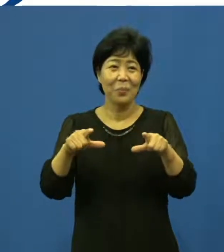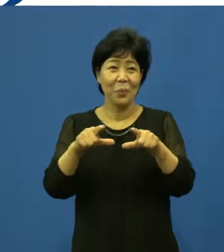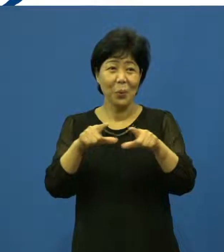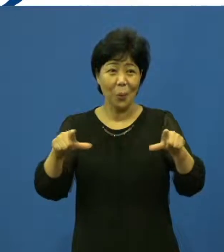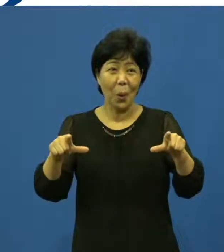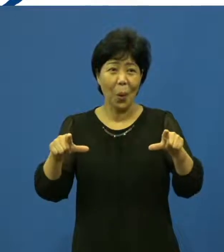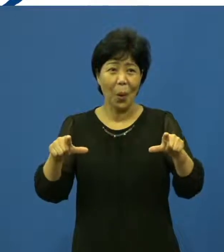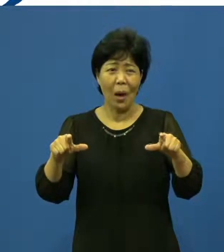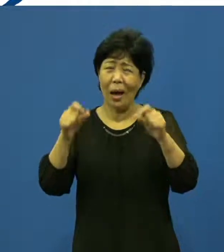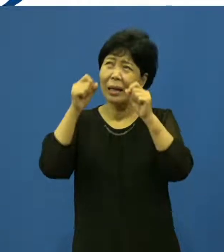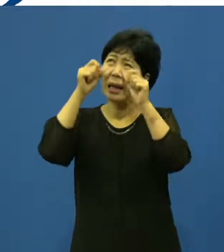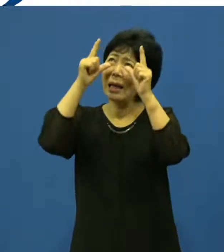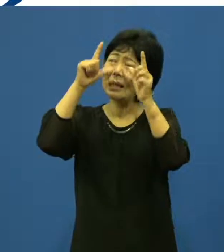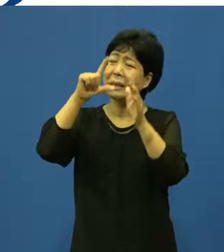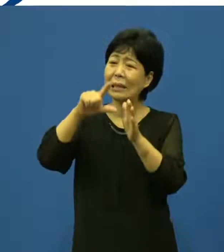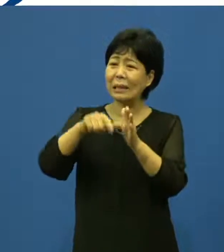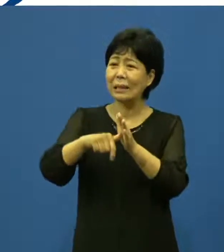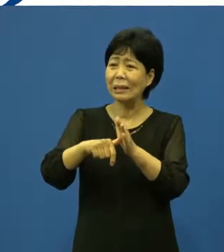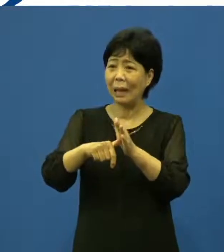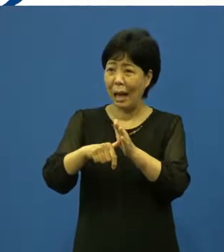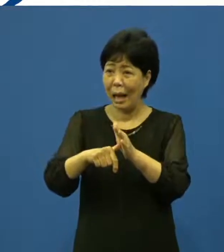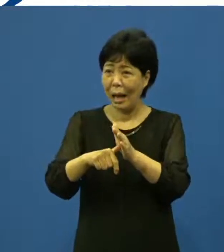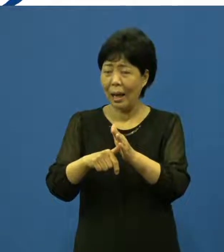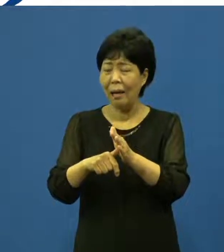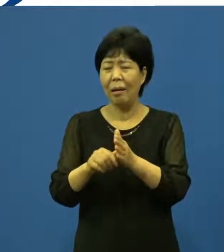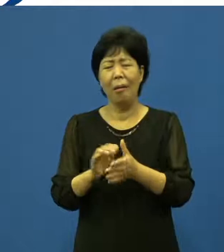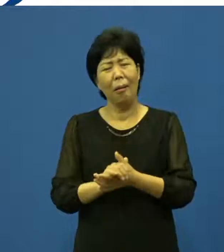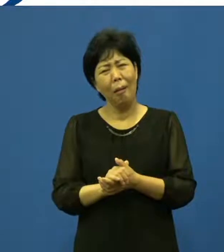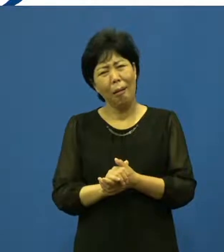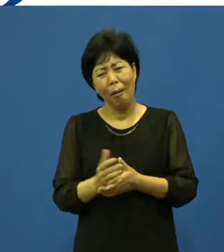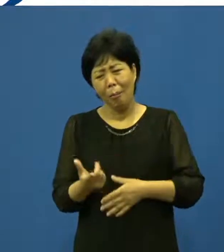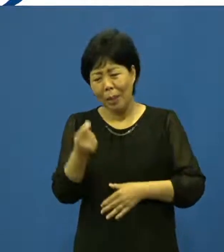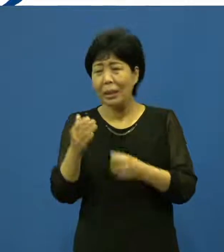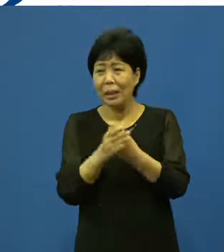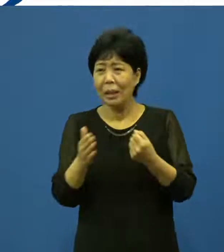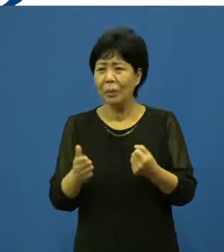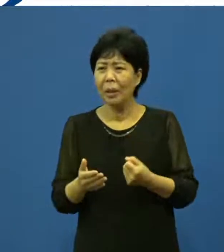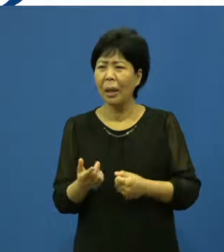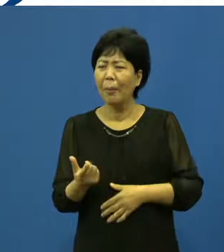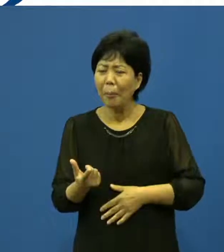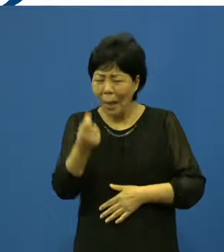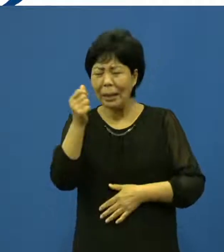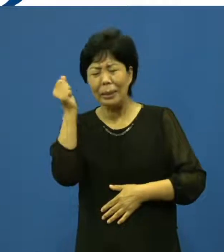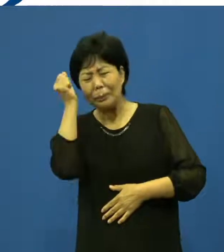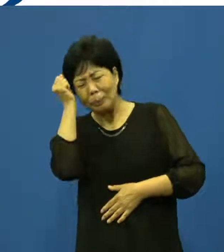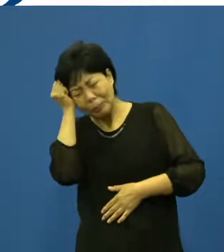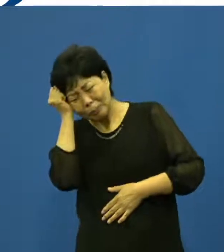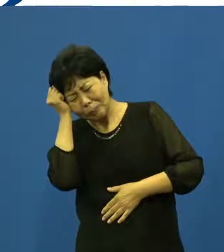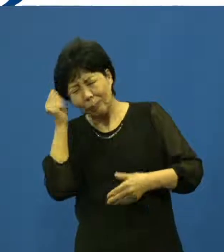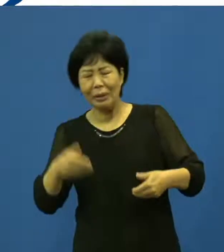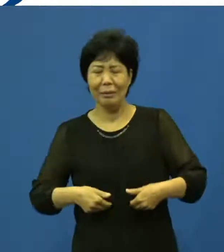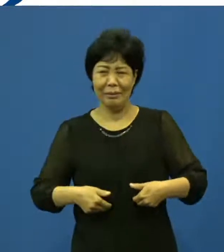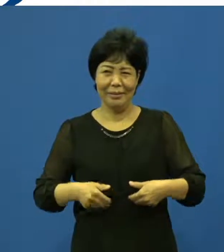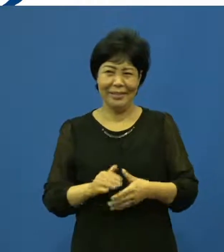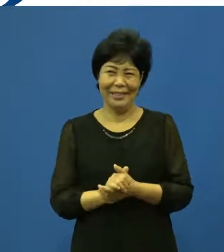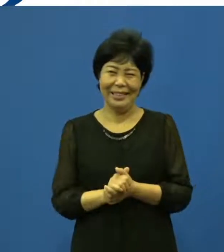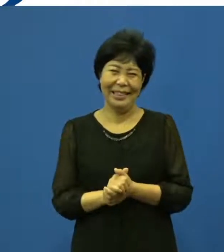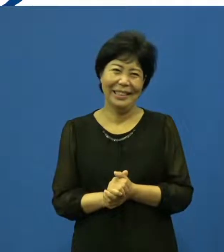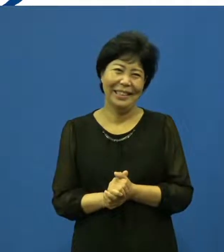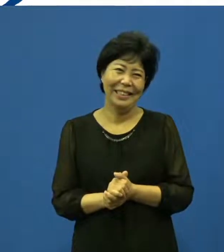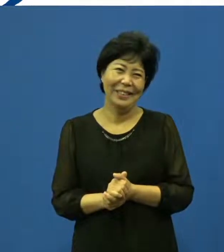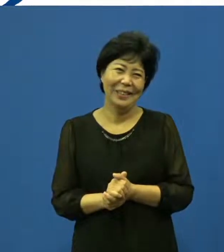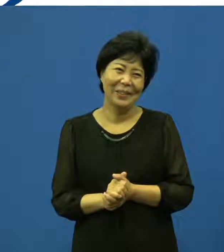시간은 보통 때보다 좀 일찍 자야 되는데 잘 안 자지잖아요. 좀 일찍 잘 안